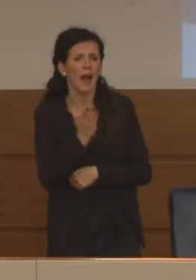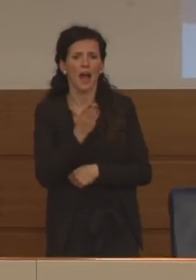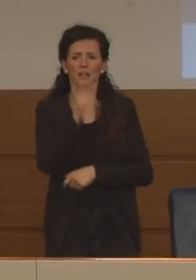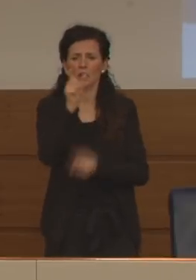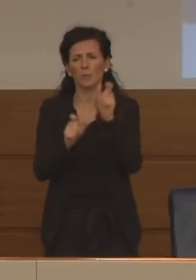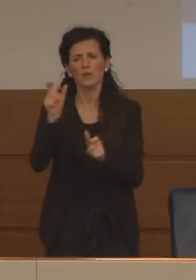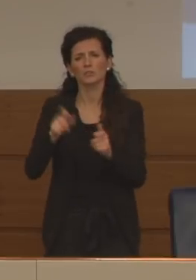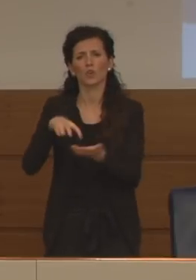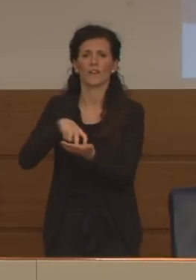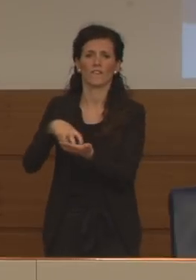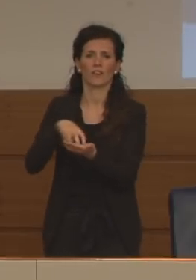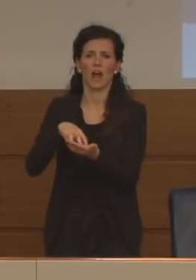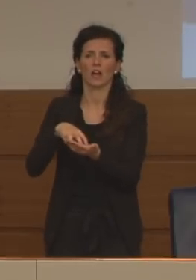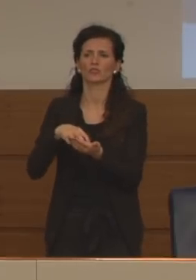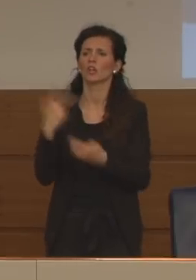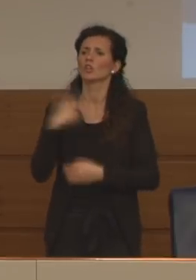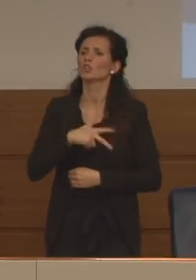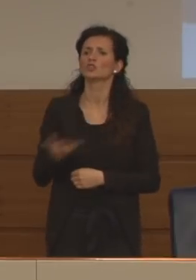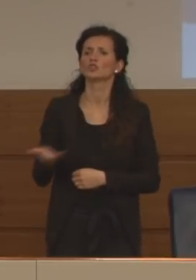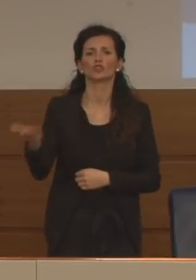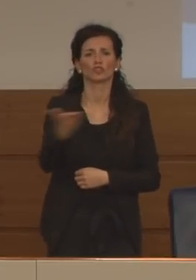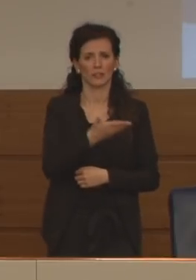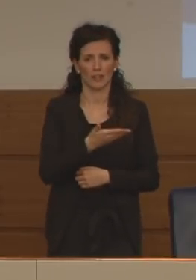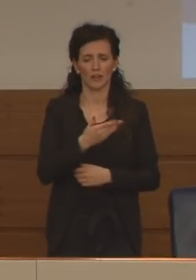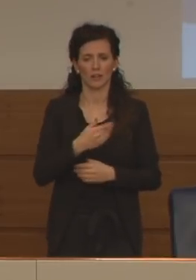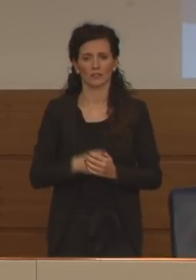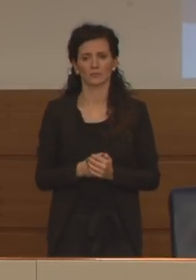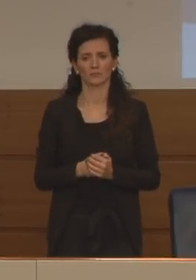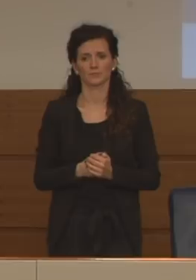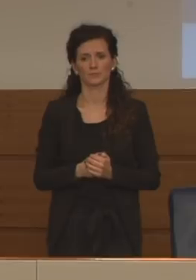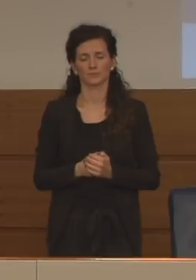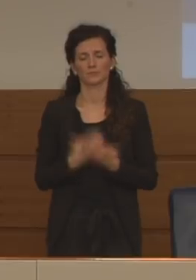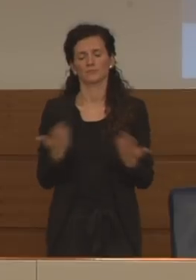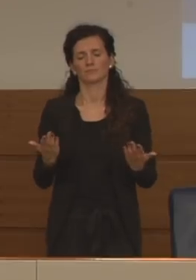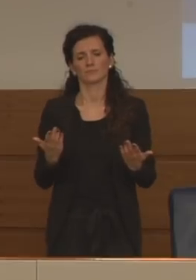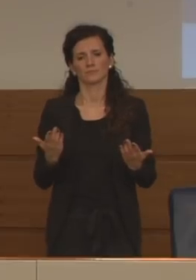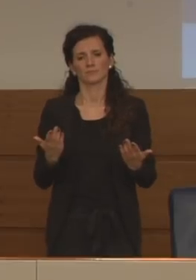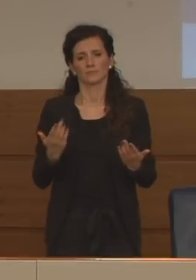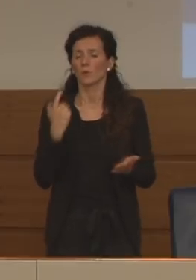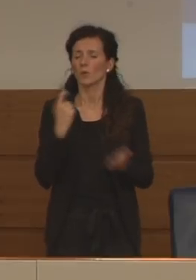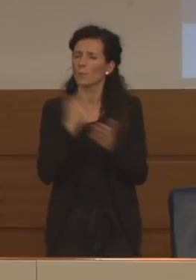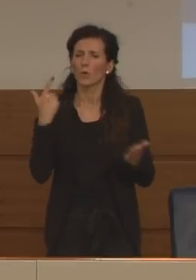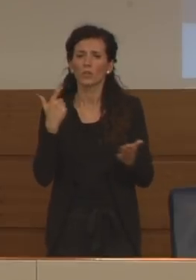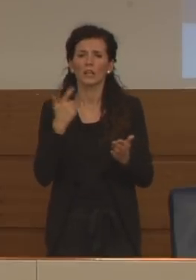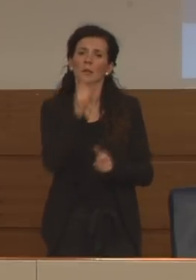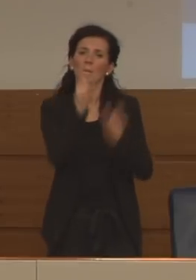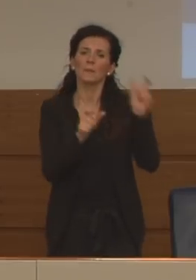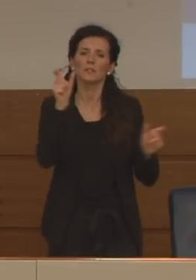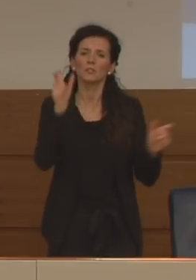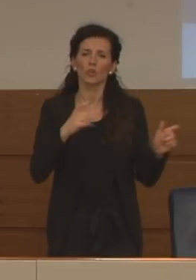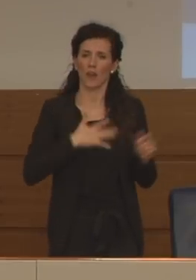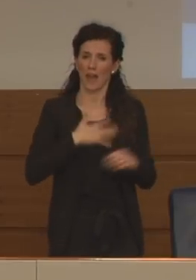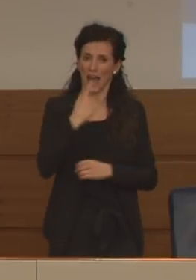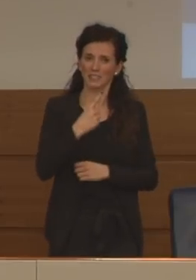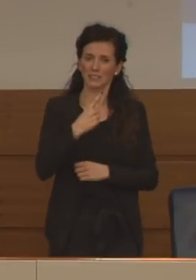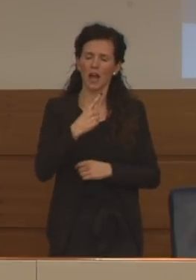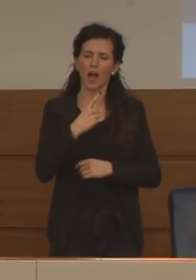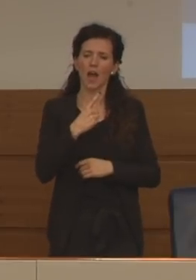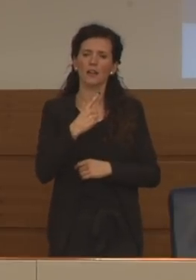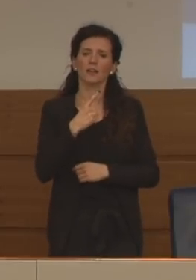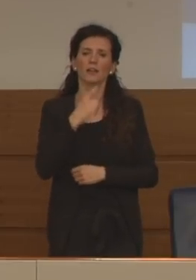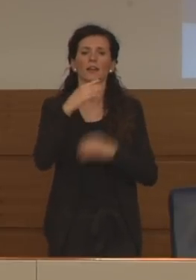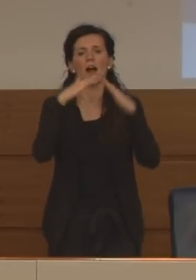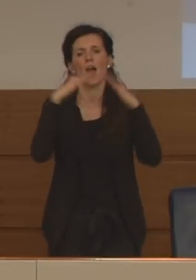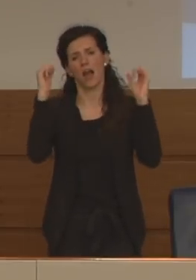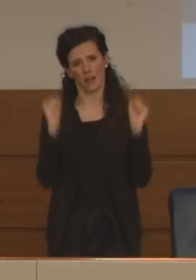della nostra società e questo vale è importantissimo quindi gli anziani e bene che stiano a casa perché sono le